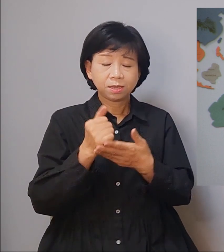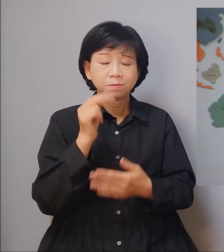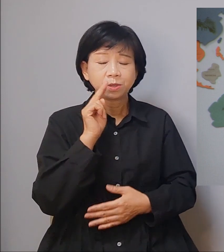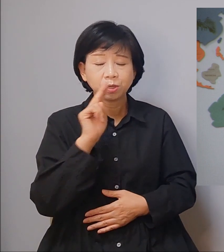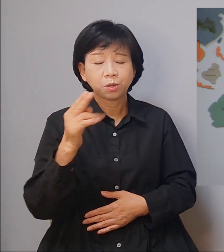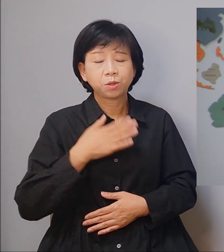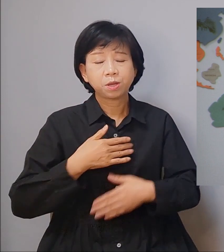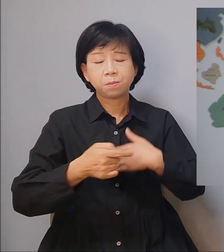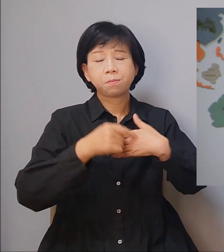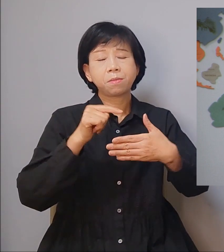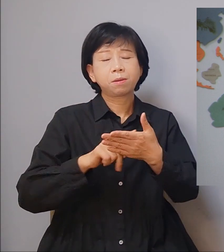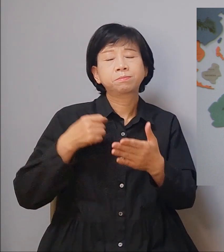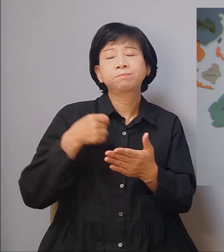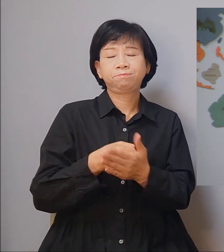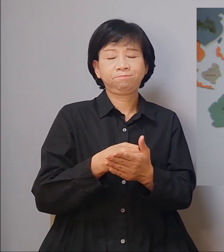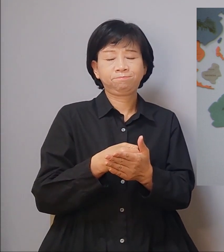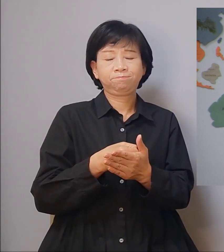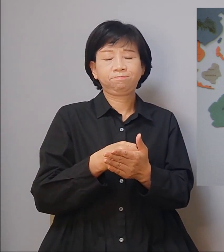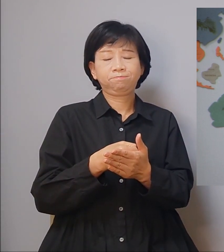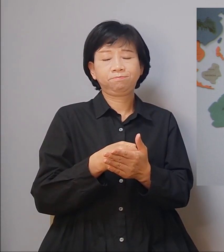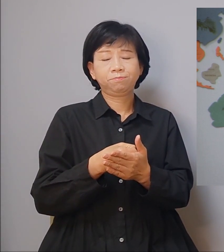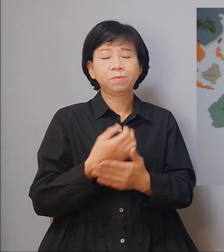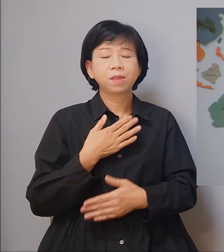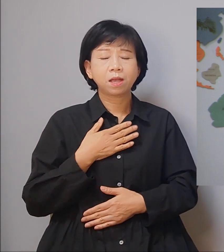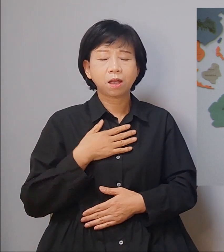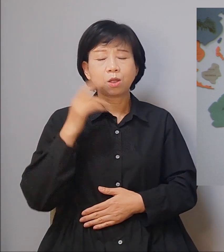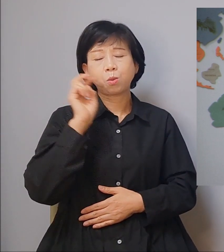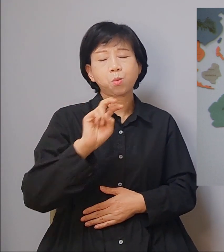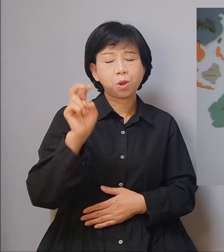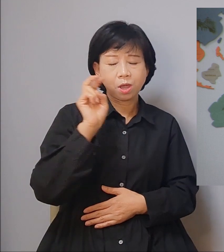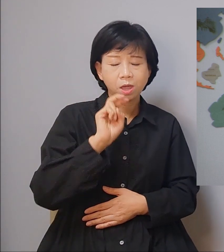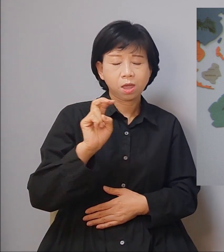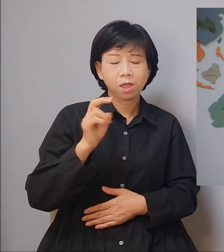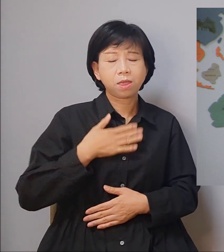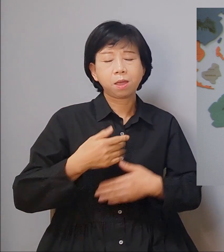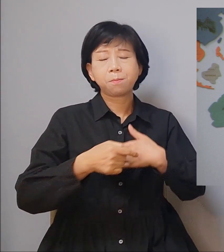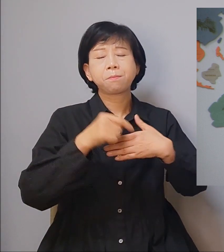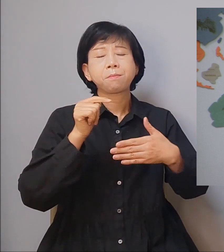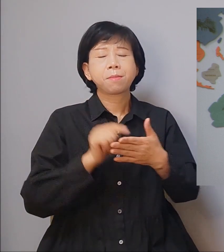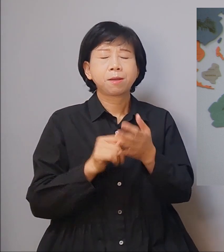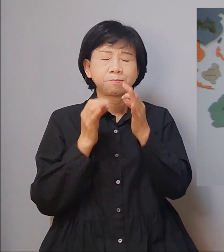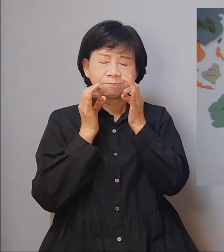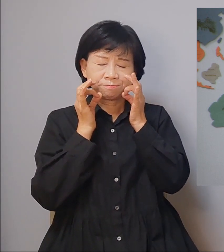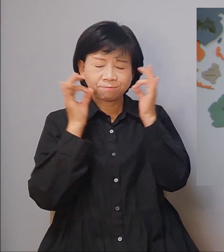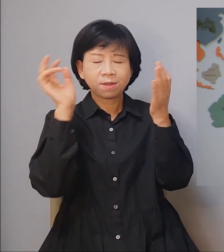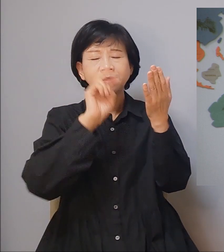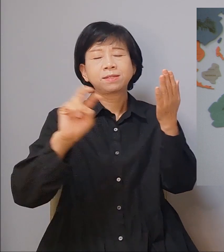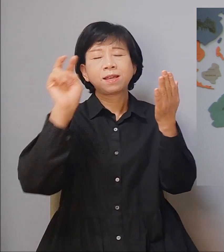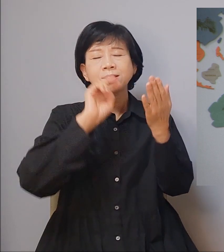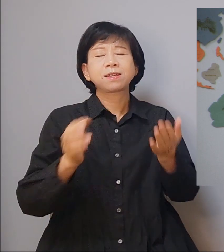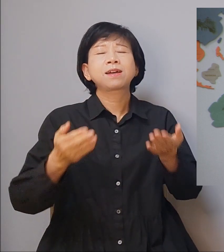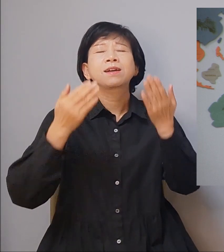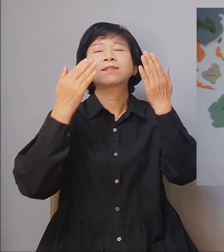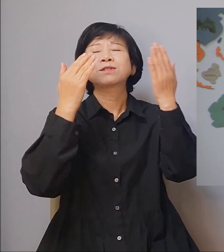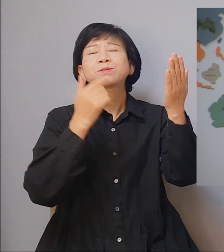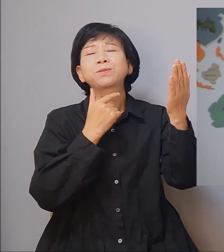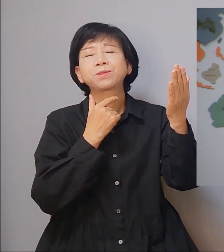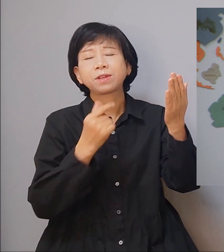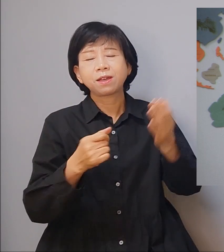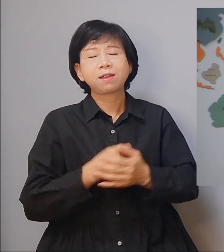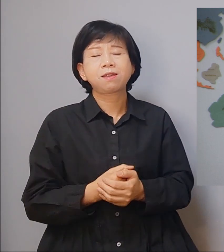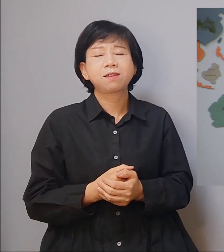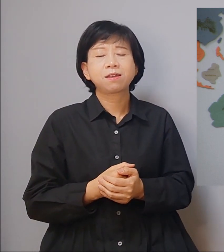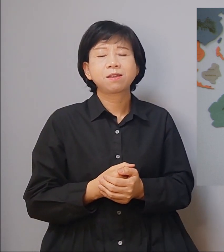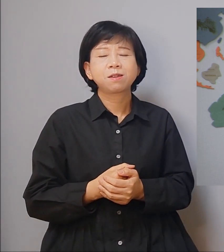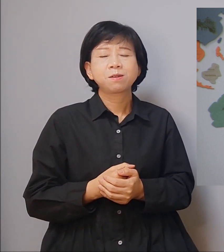하나님이여 내 마음을 정하여 싸우니 내가 노래하며 나의 마음을 다하여 찬양하리로다.